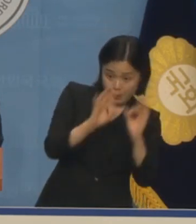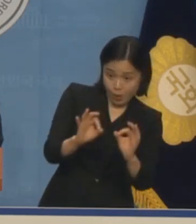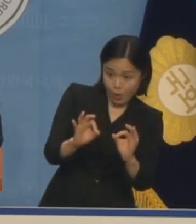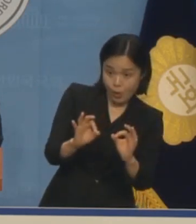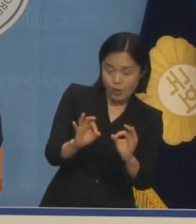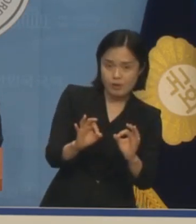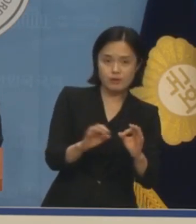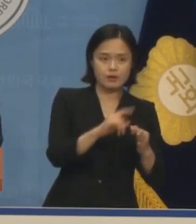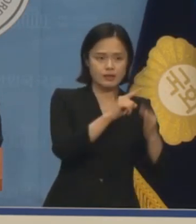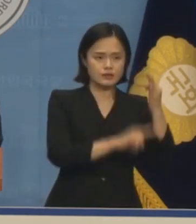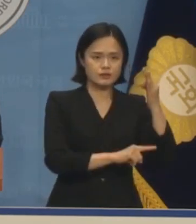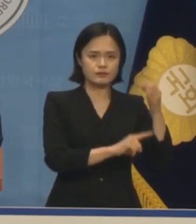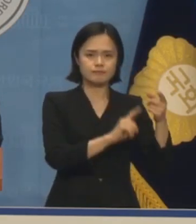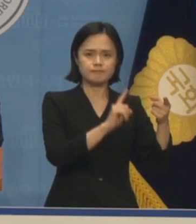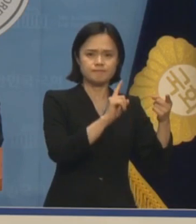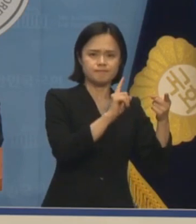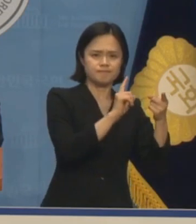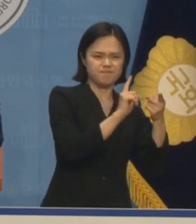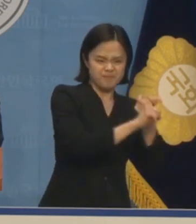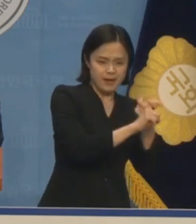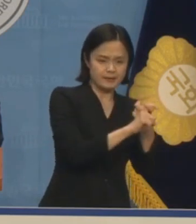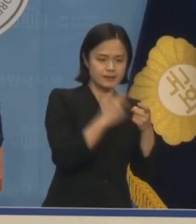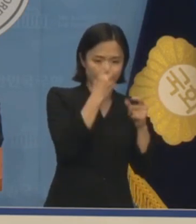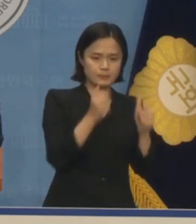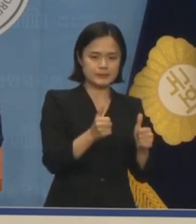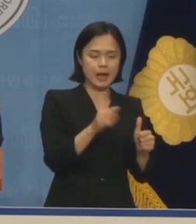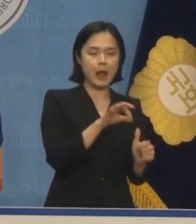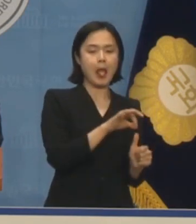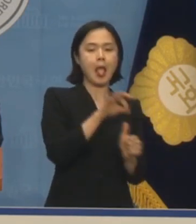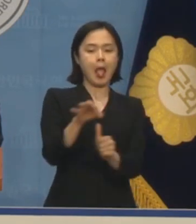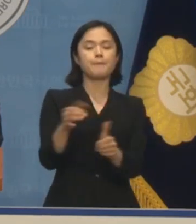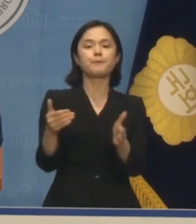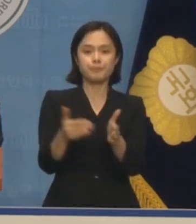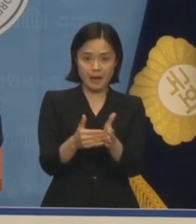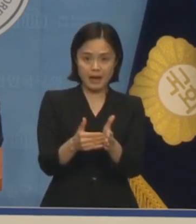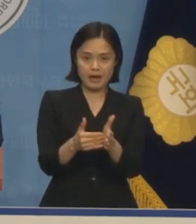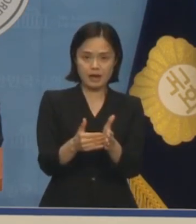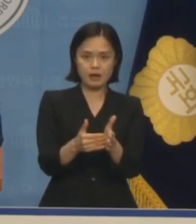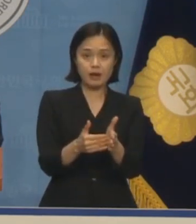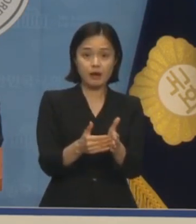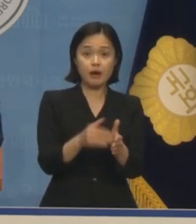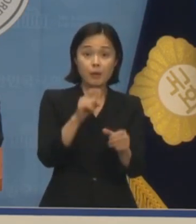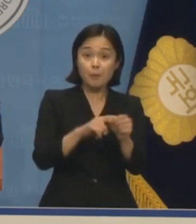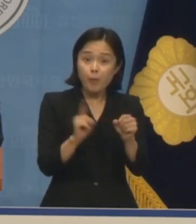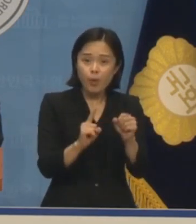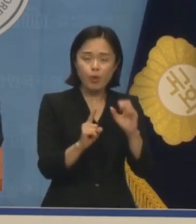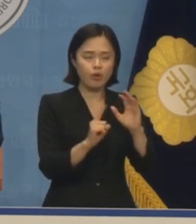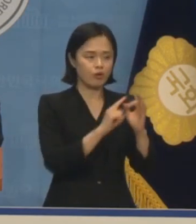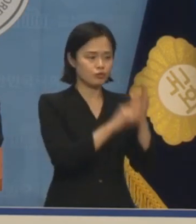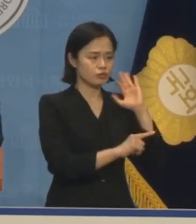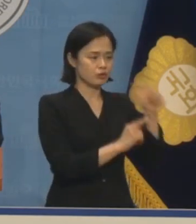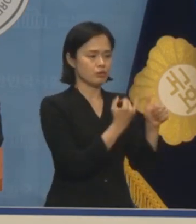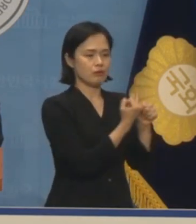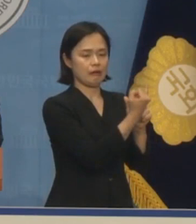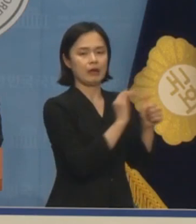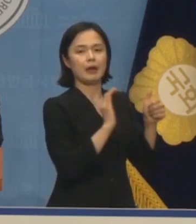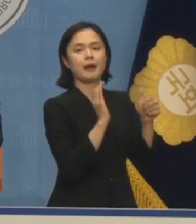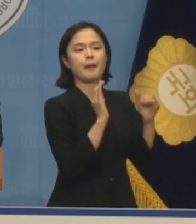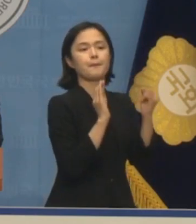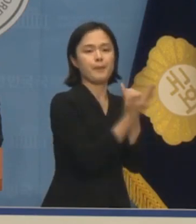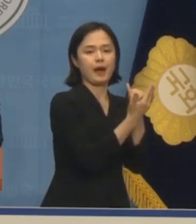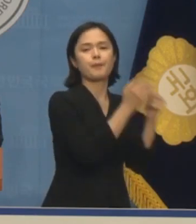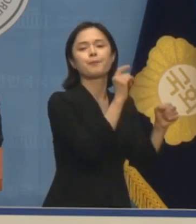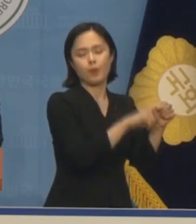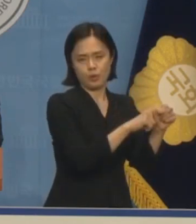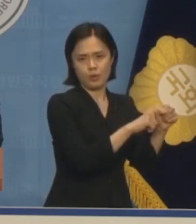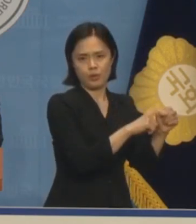넘어선 찐윤 검사로 교체하면서 김건희 여사 방탄 의지를 드러내기도 하였습니다. 검찰의 수장인 이원석 총장은